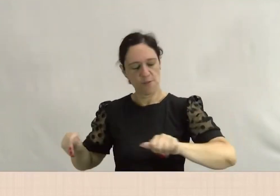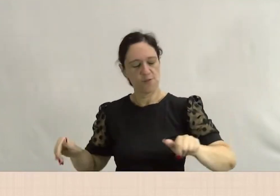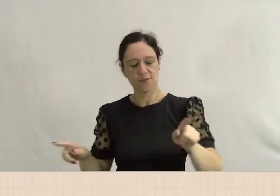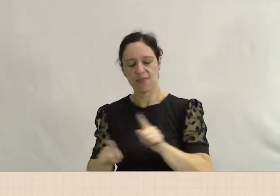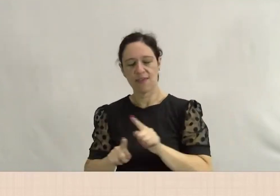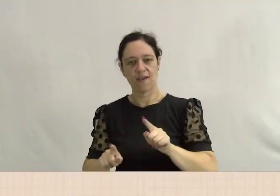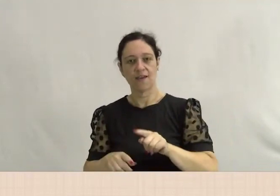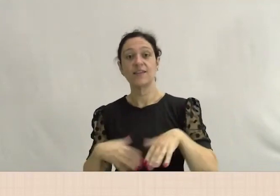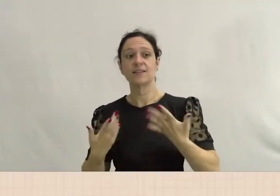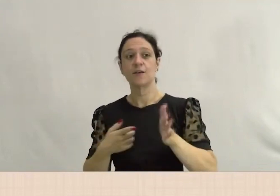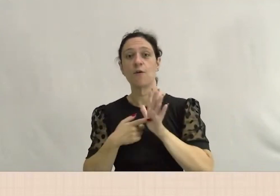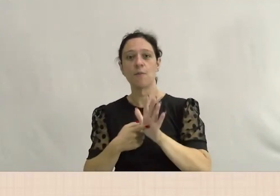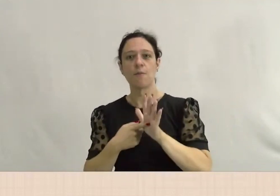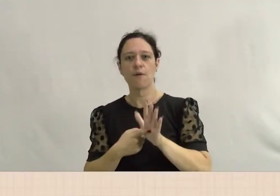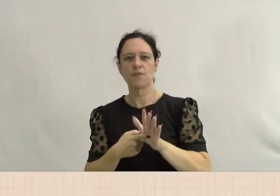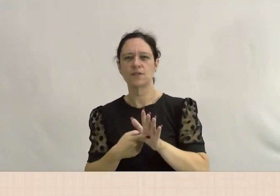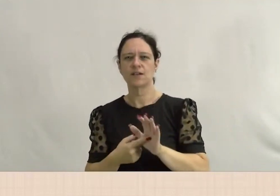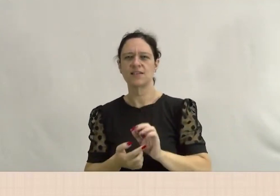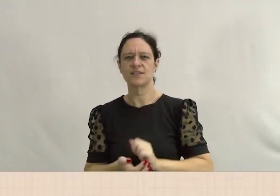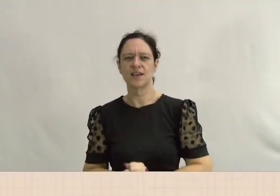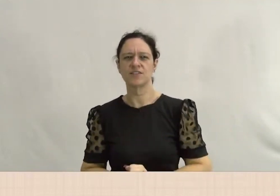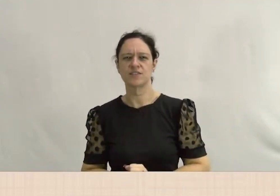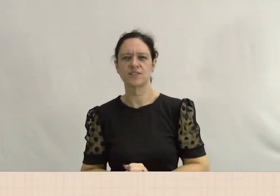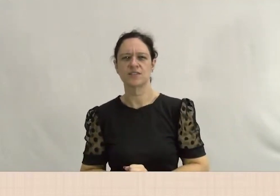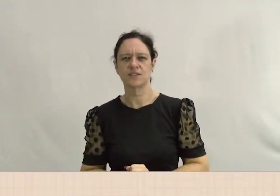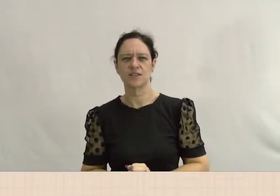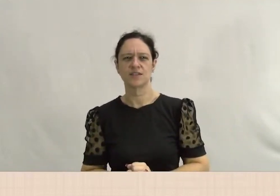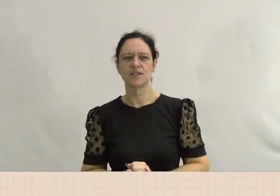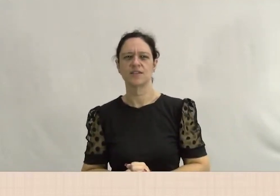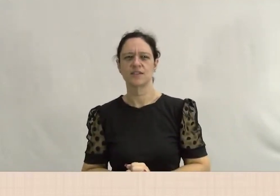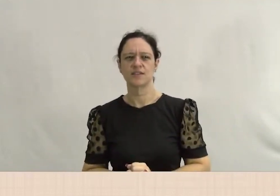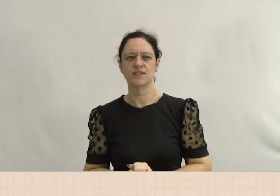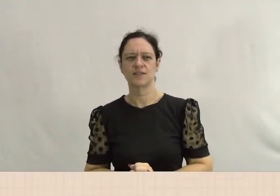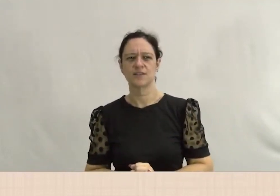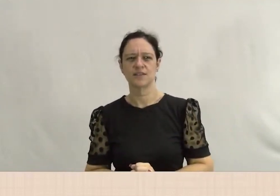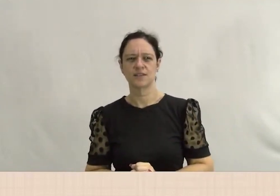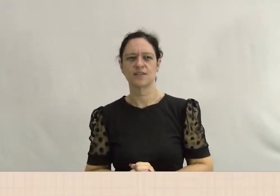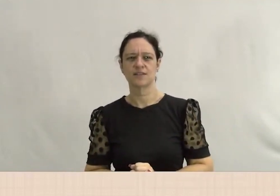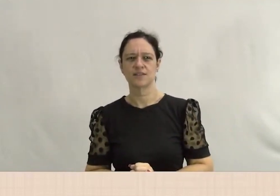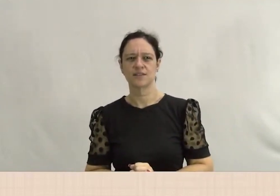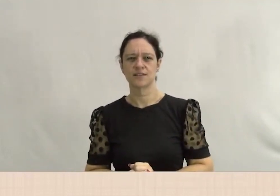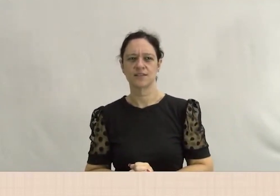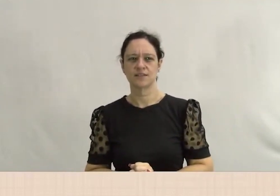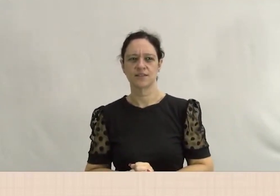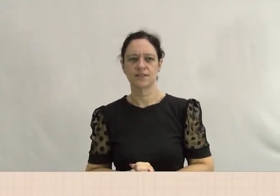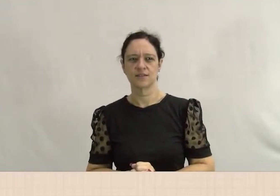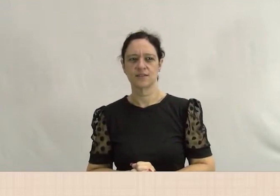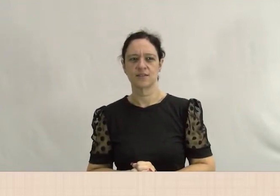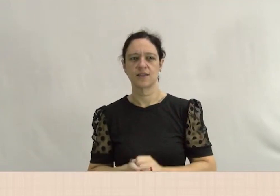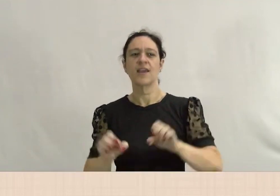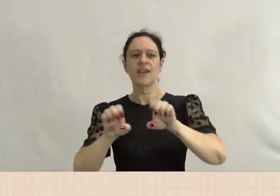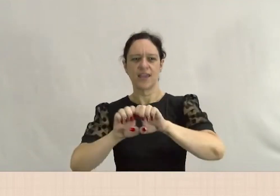que Eclesiastes capítulo 3, versículo 11, como diz: